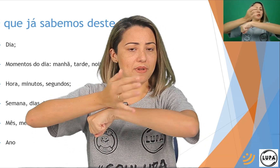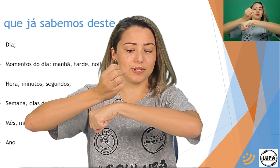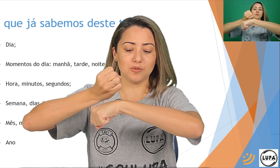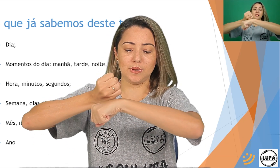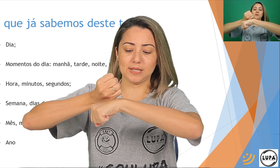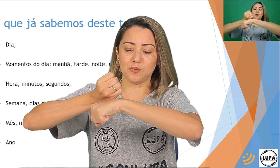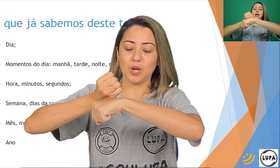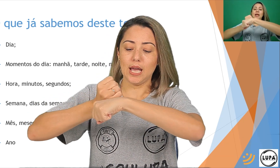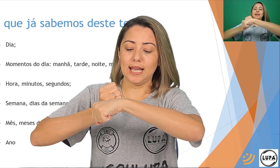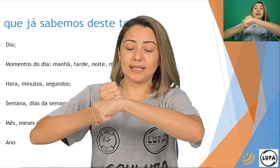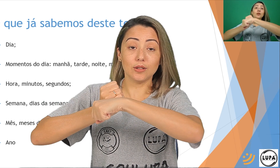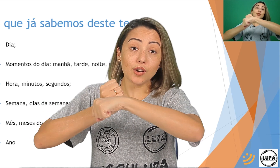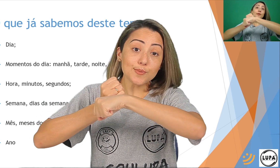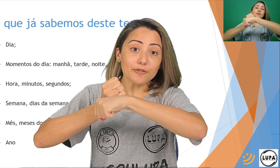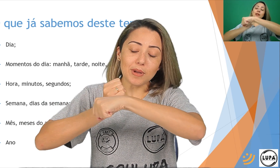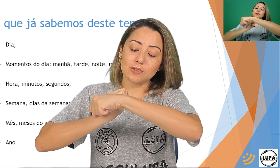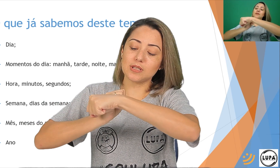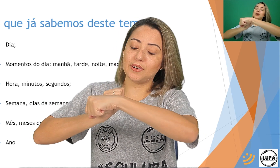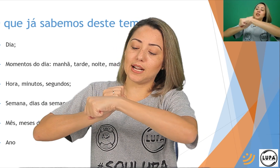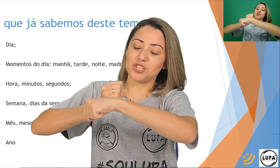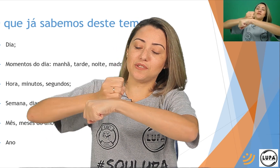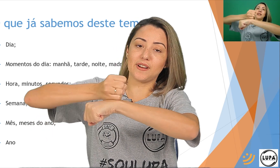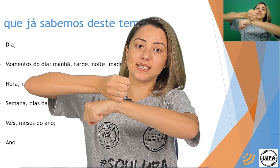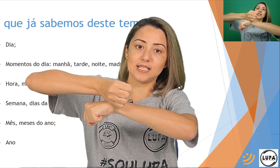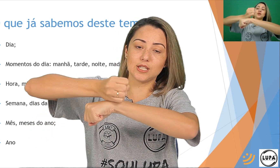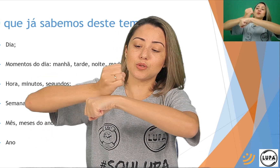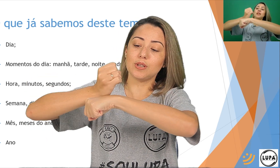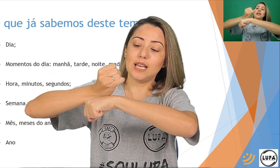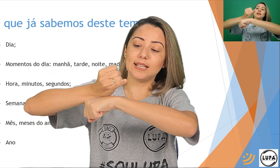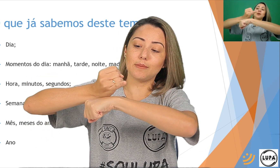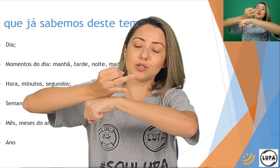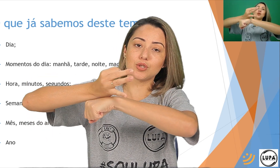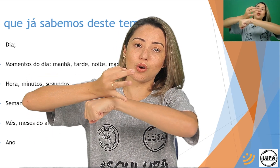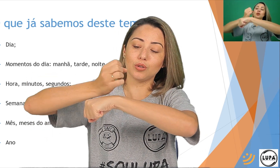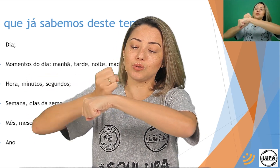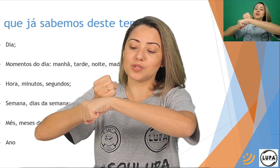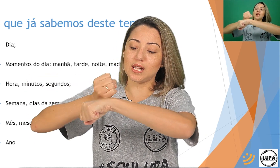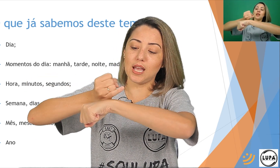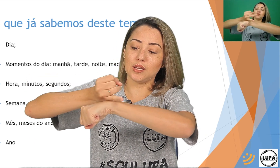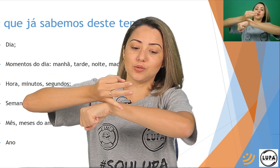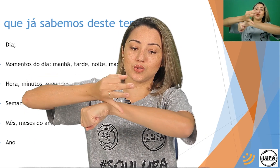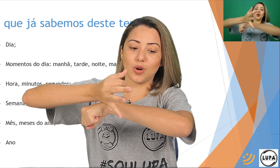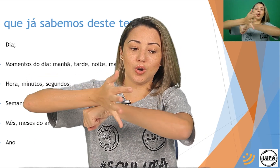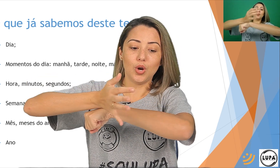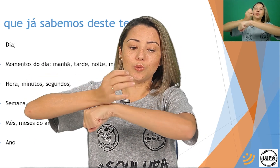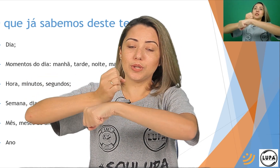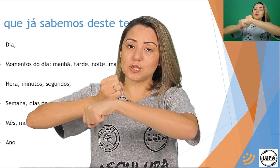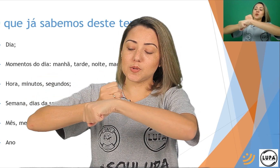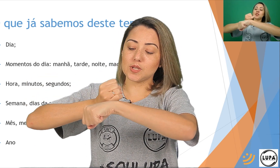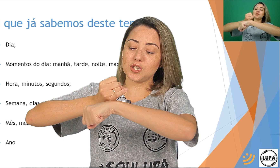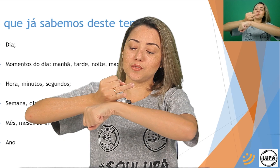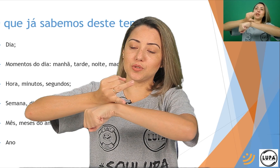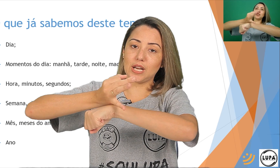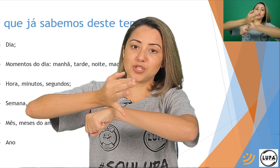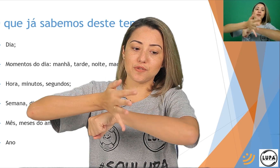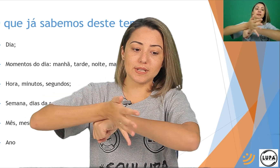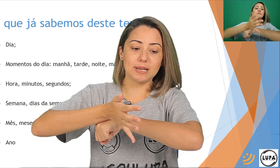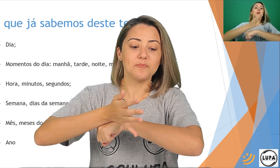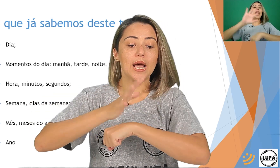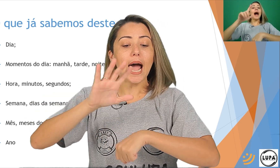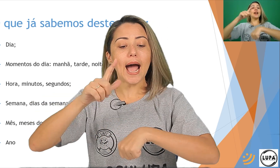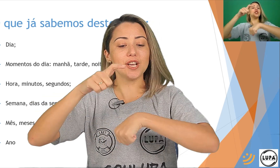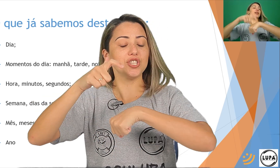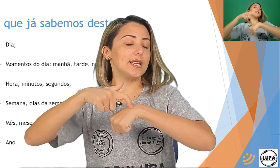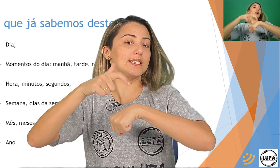No começo mesmo. Ele tem dois movimentos, na verdade. Ele faz isso e ele também solta os dedos, ó. Muitas pessoas têm dificuldade de